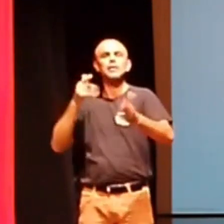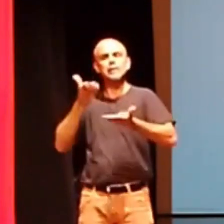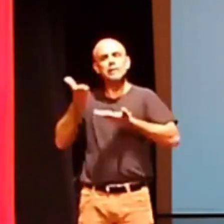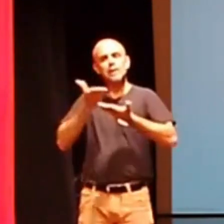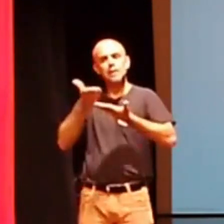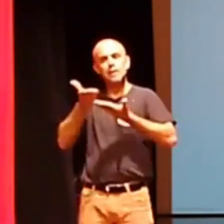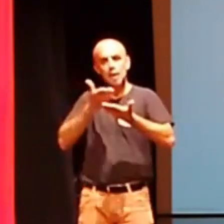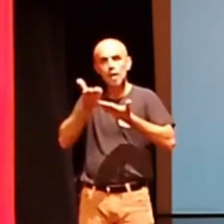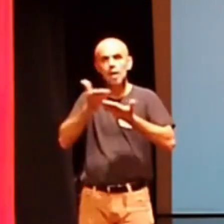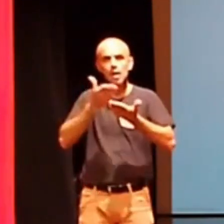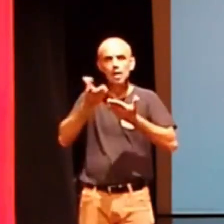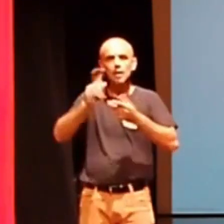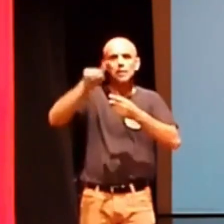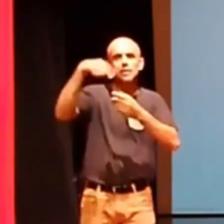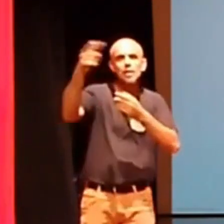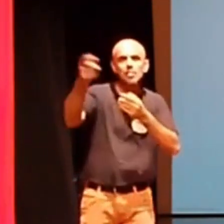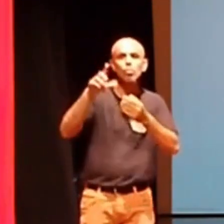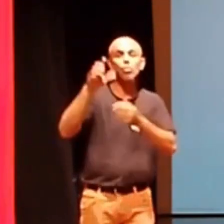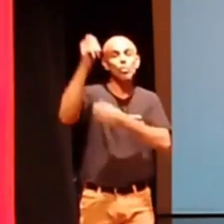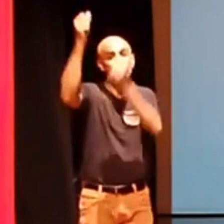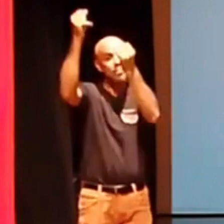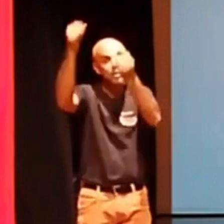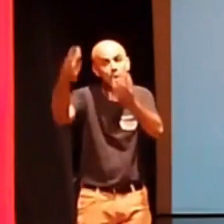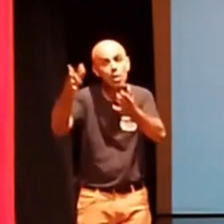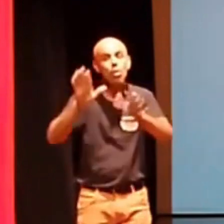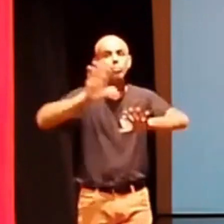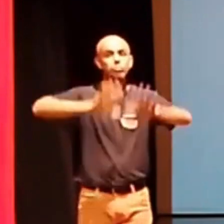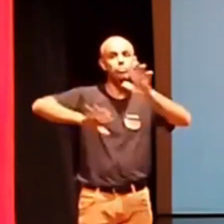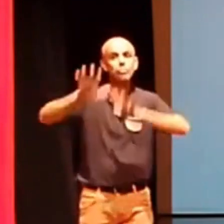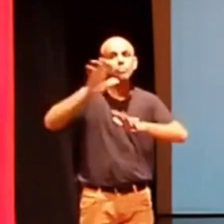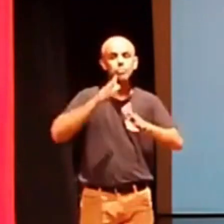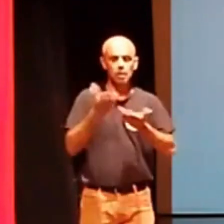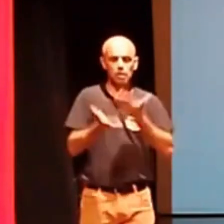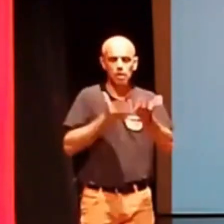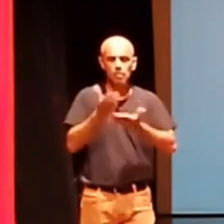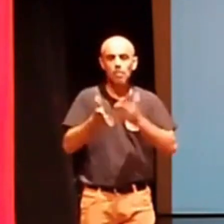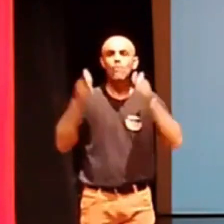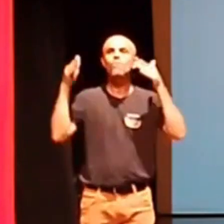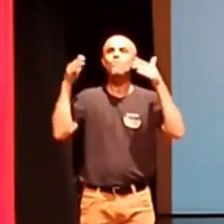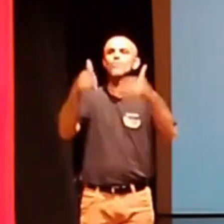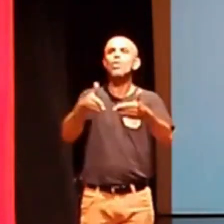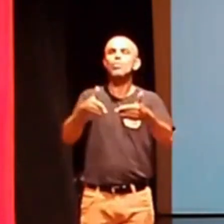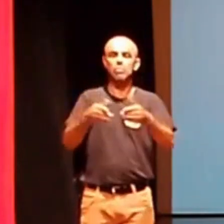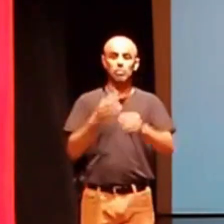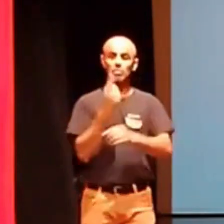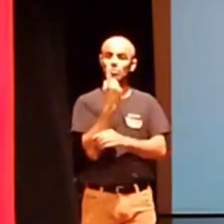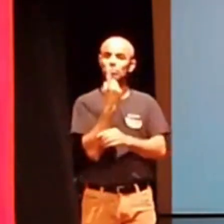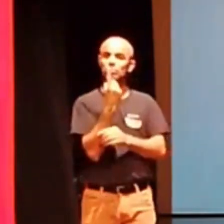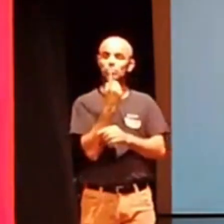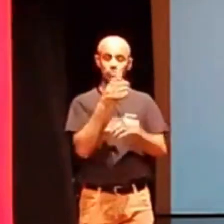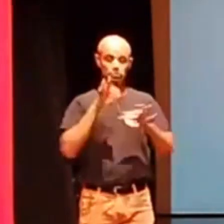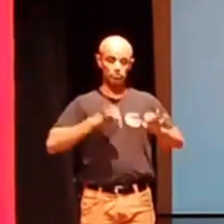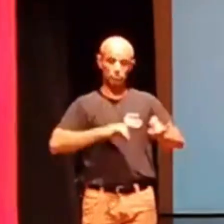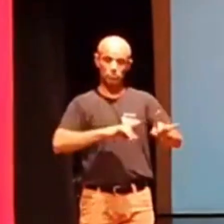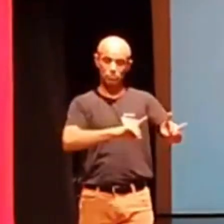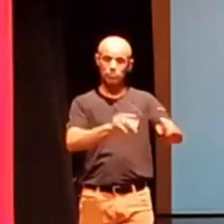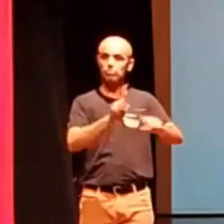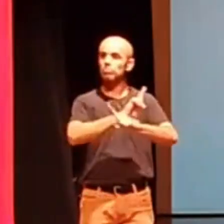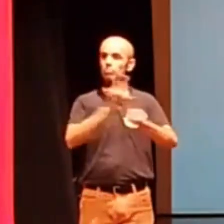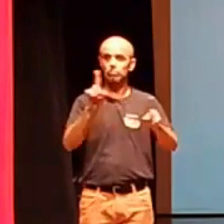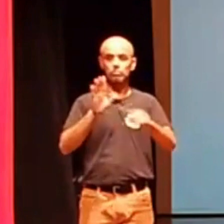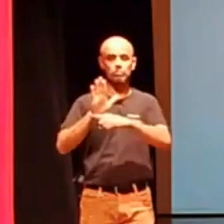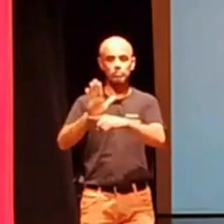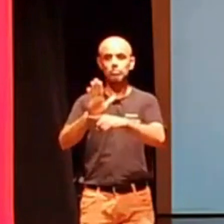lembrete, uma propriocepção para essa paciente. Então não é um tratamento específico utilizando só isso, mas pode ajudar.